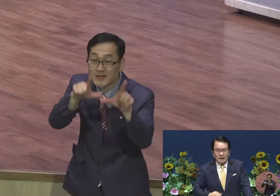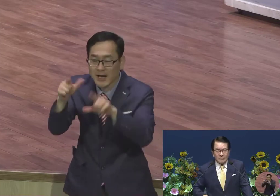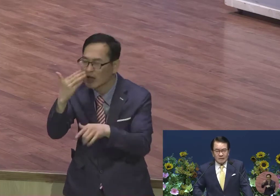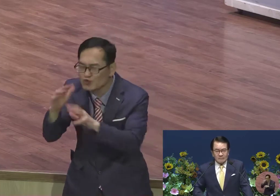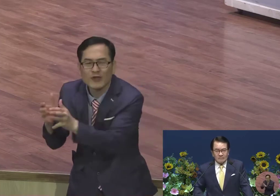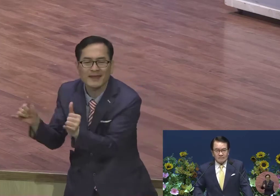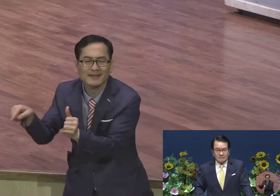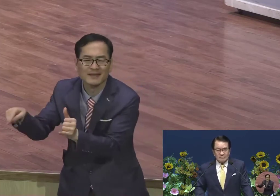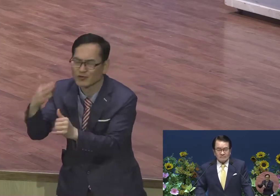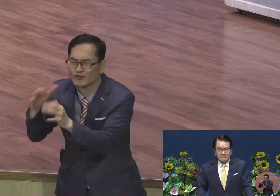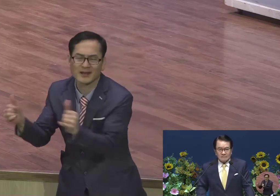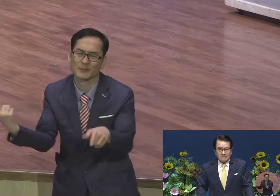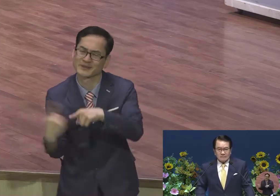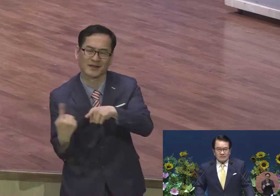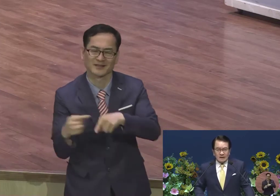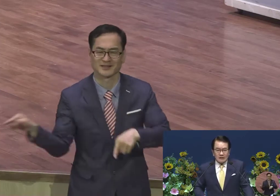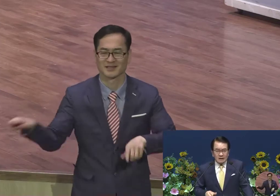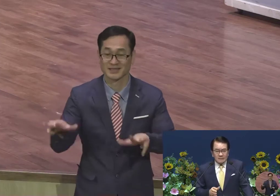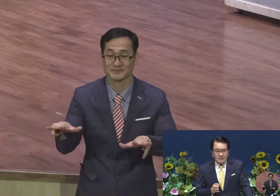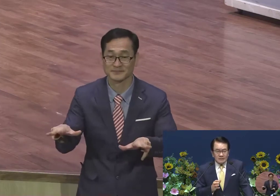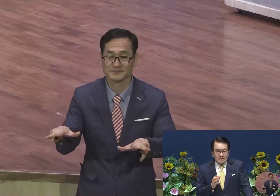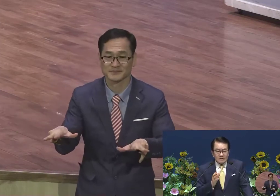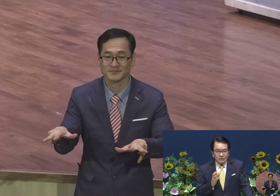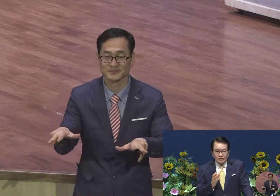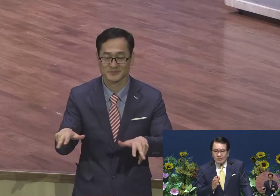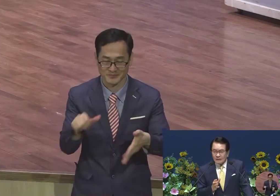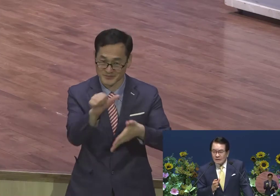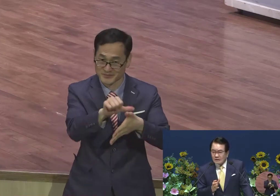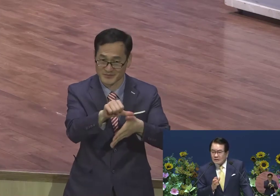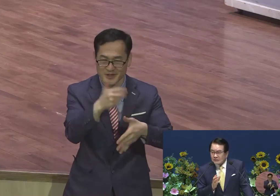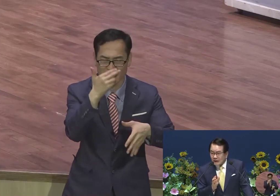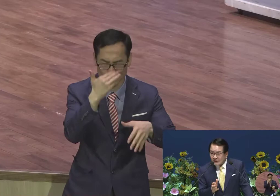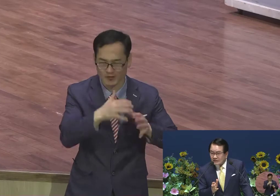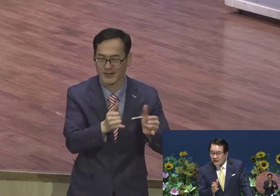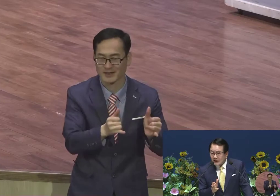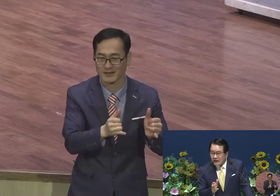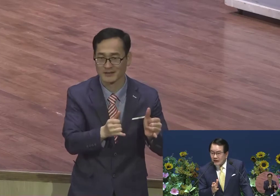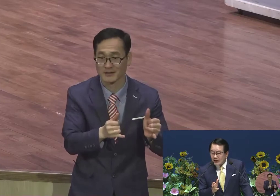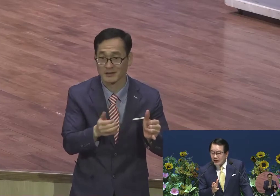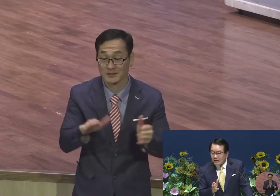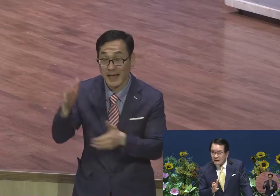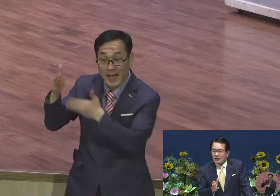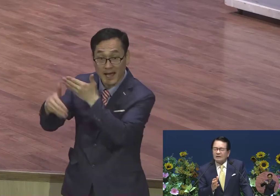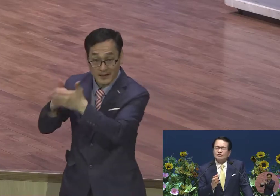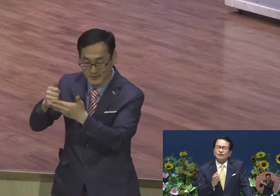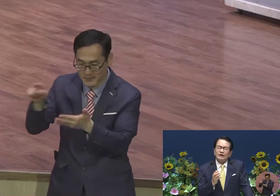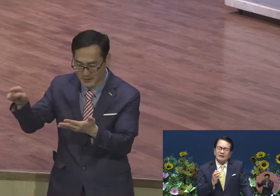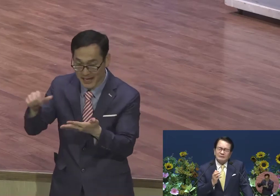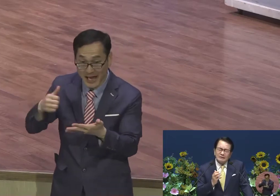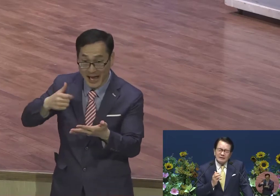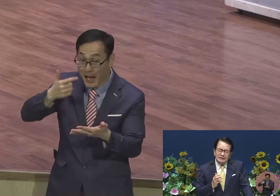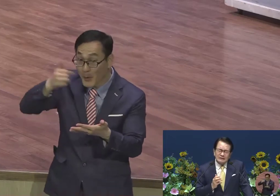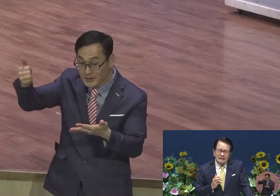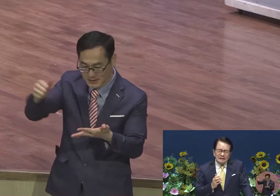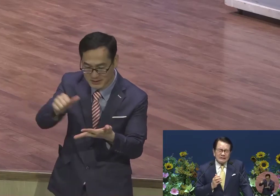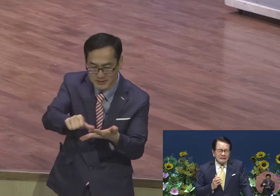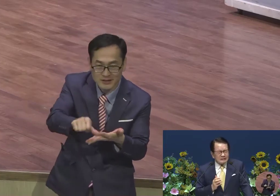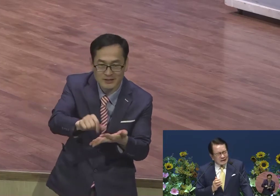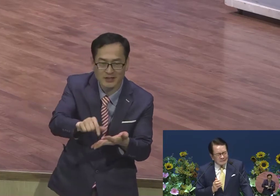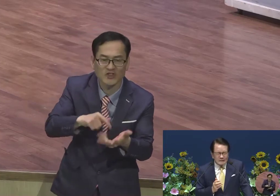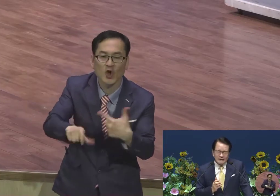예화예요 예화 하나님은 둘째 아들을 더 사랑하신다 나는 죄인입니다